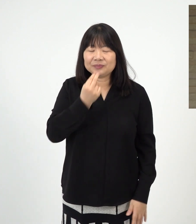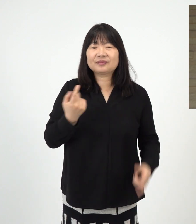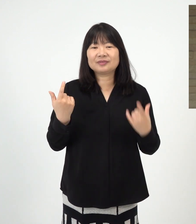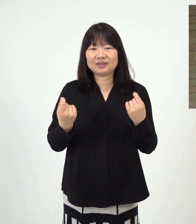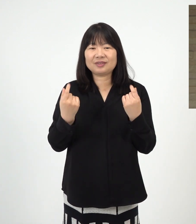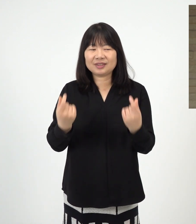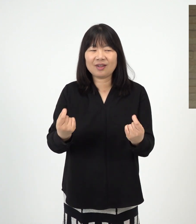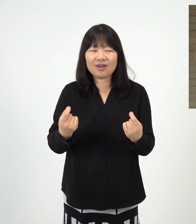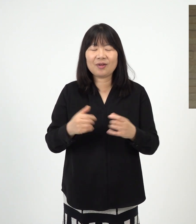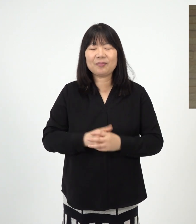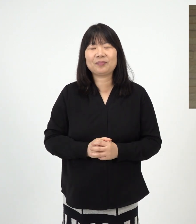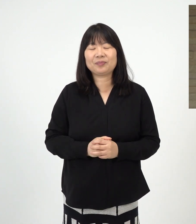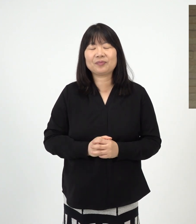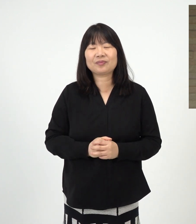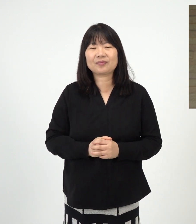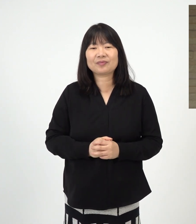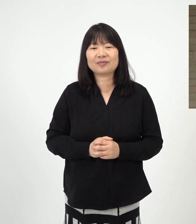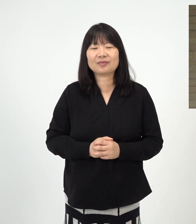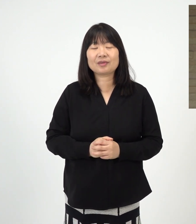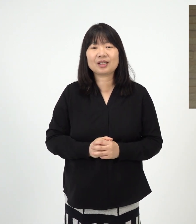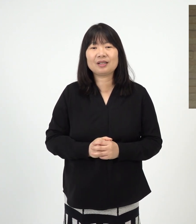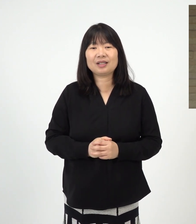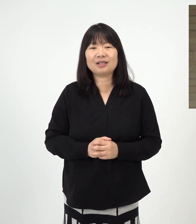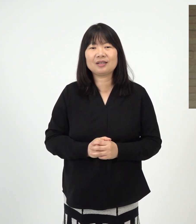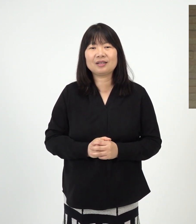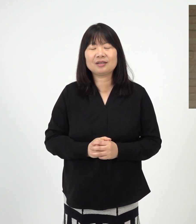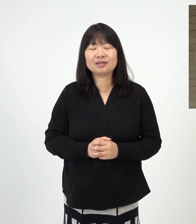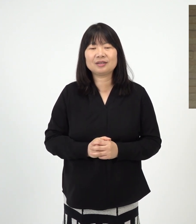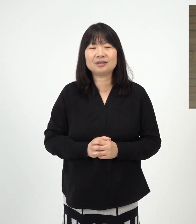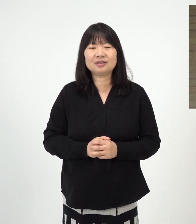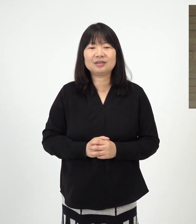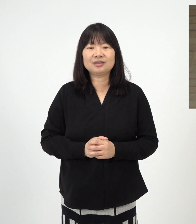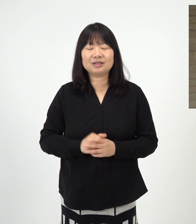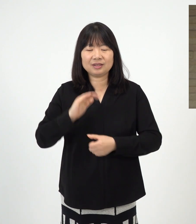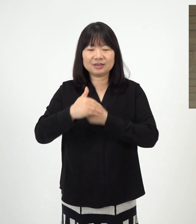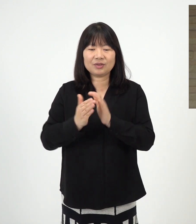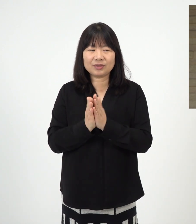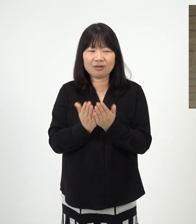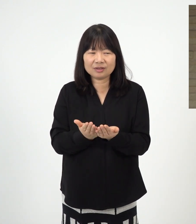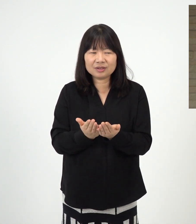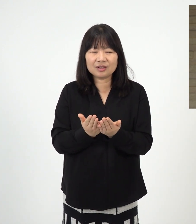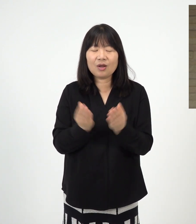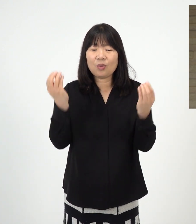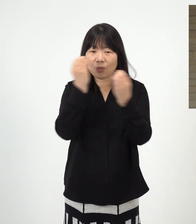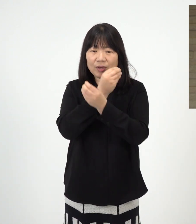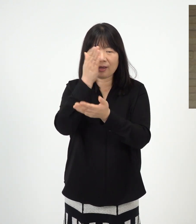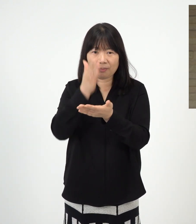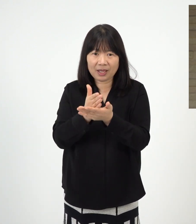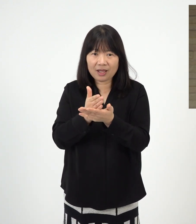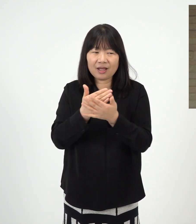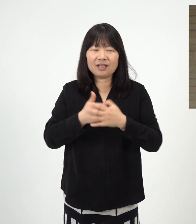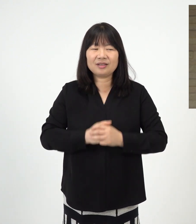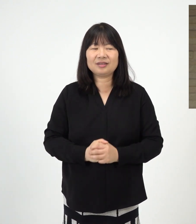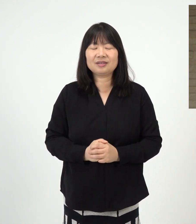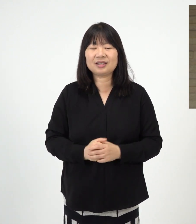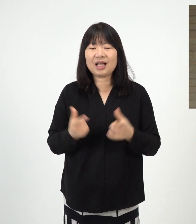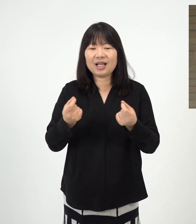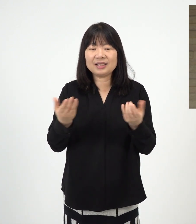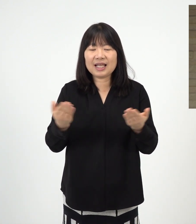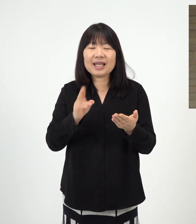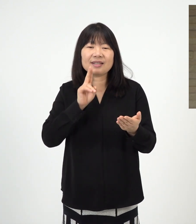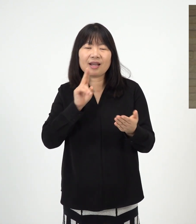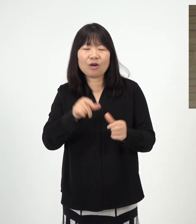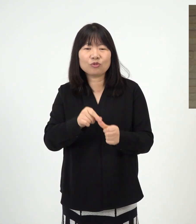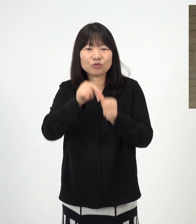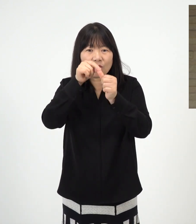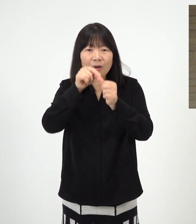그러니까 이거는 더 근본적인 지금 이야기를 하는 거죠. 성경은 어디에도 오해하지 마세요. 이런 일을 해야